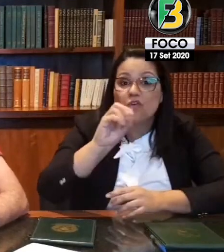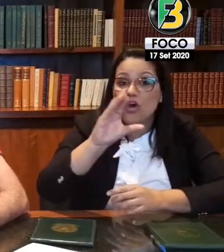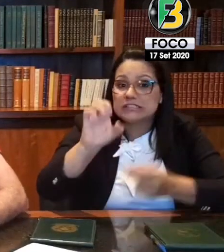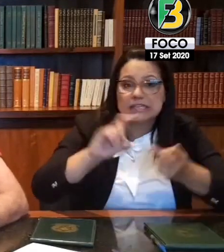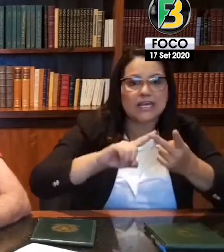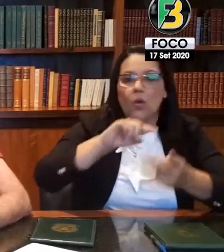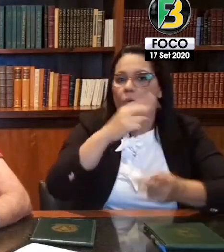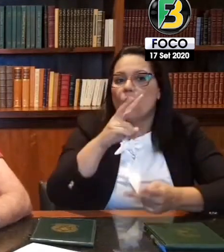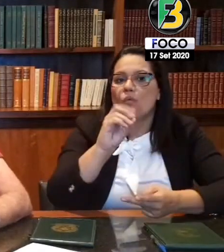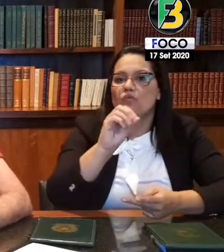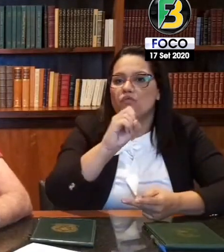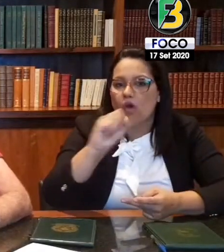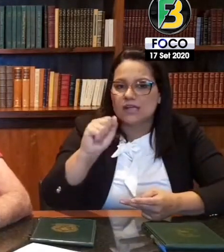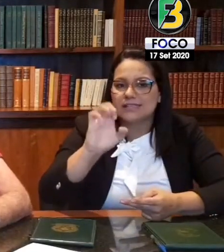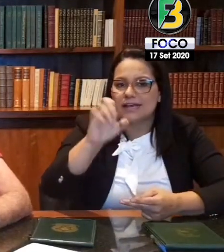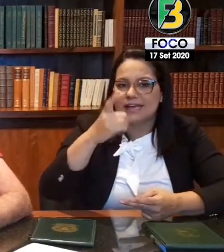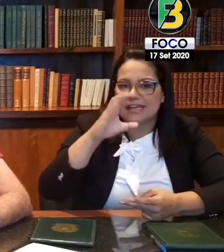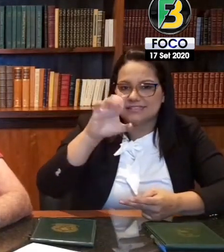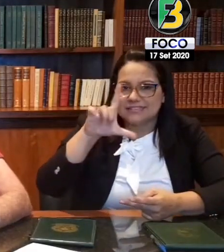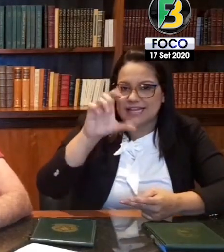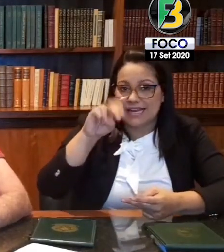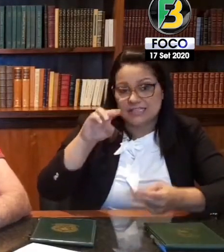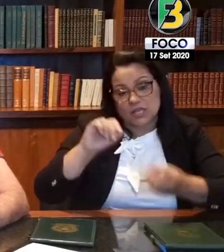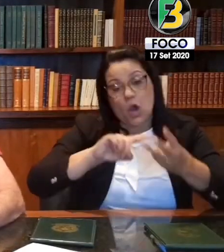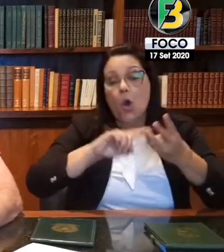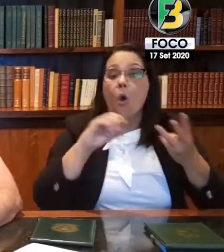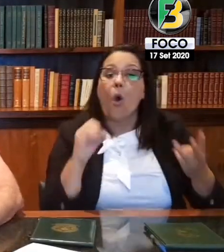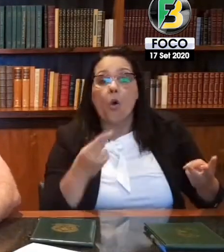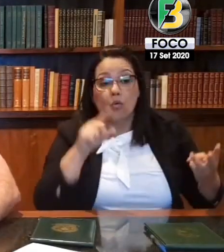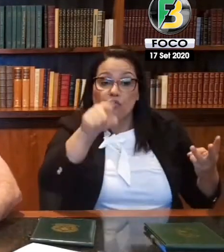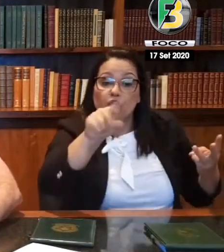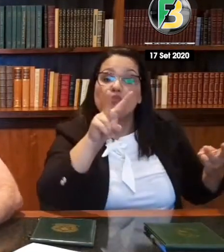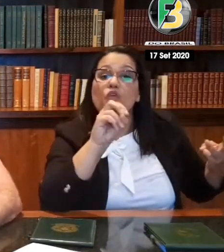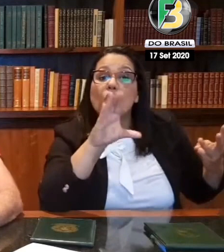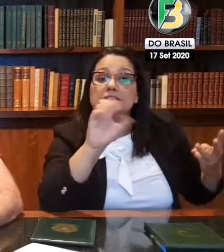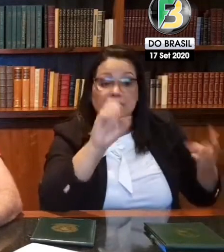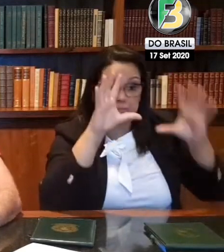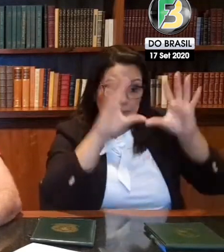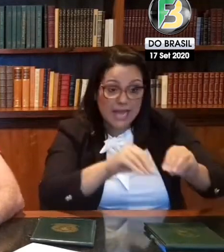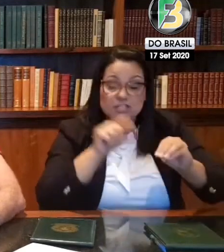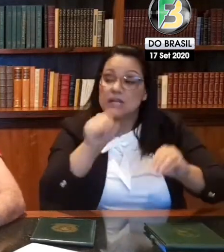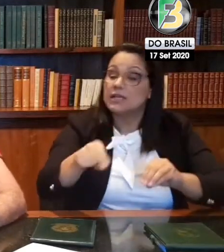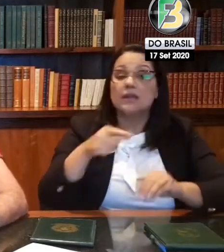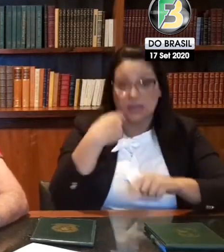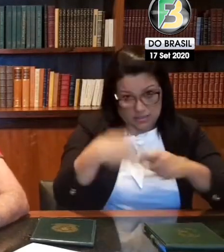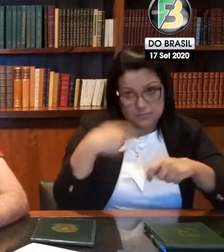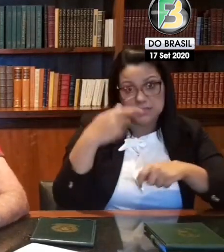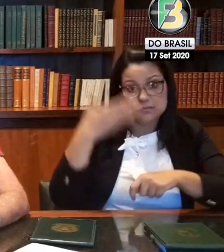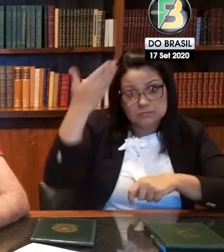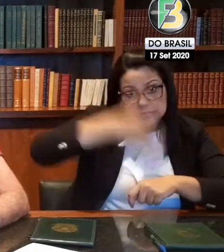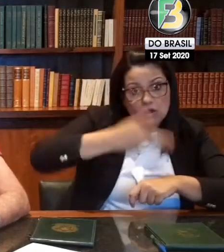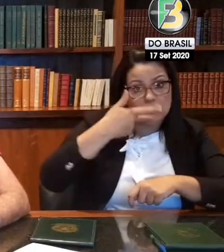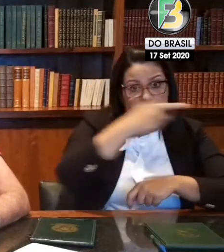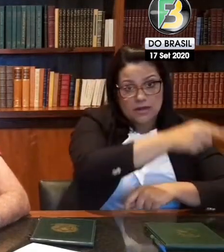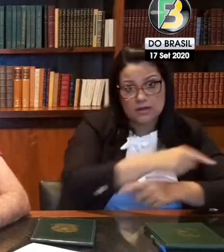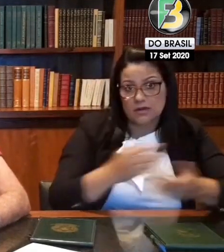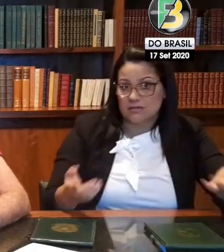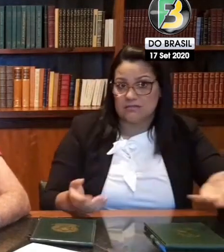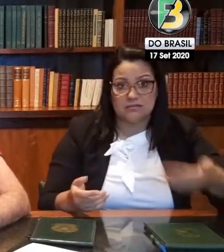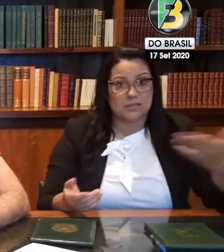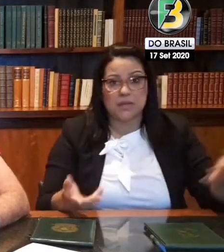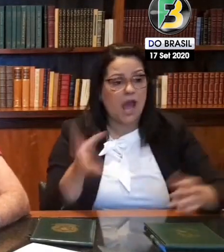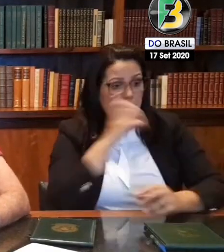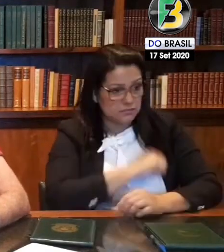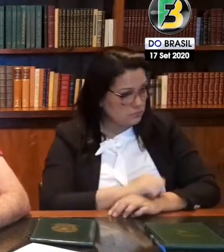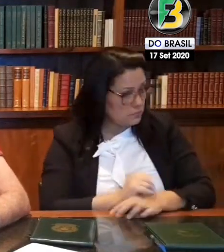senhor, como nós acertamos um tempo atrás, interferiu aqui, fez isso, fez aquilo, porque isso aí te rebate